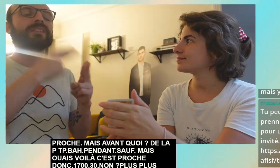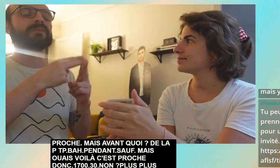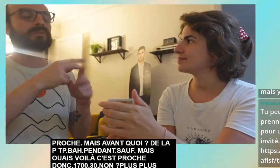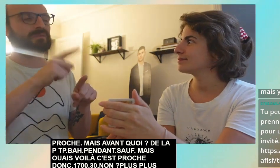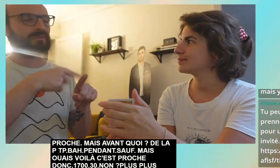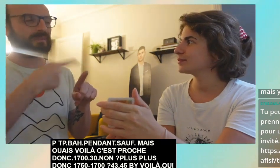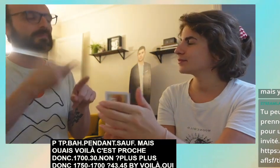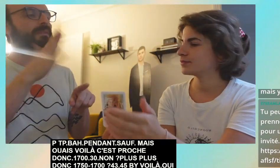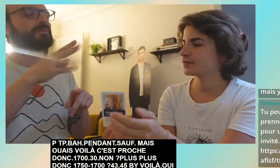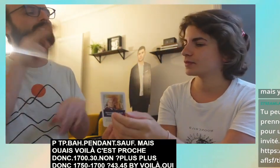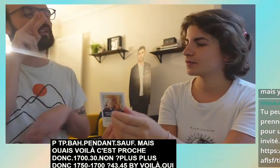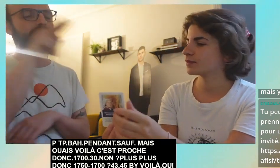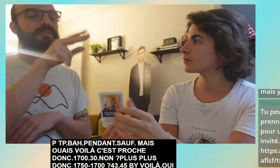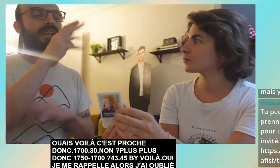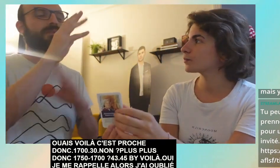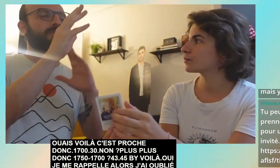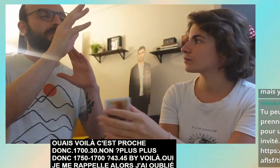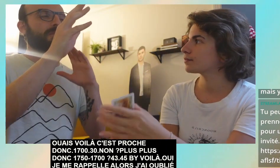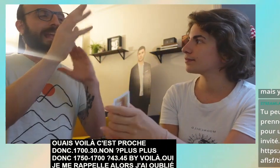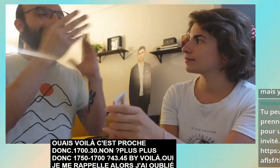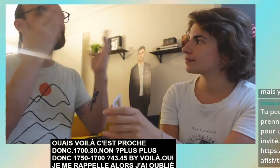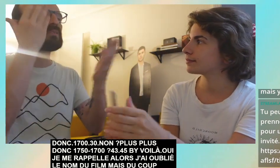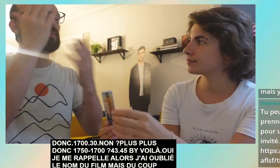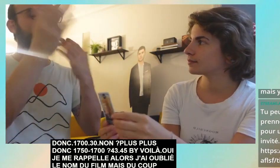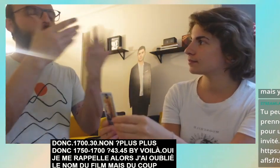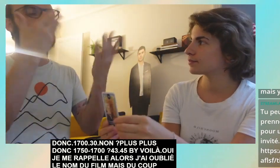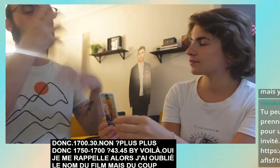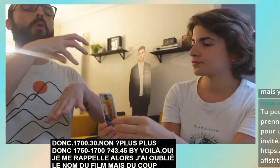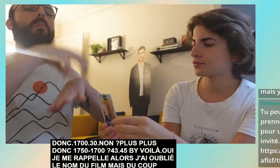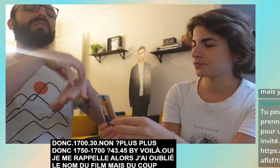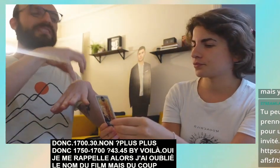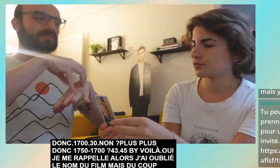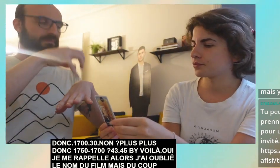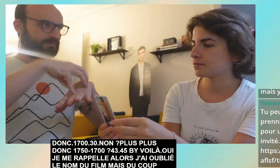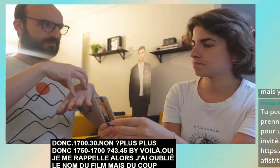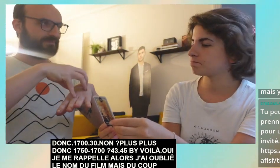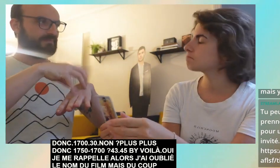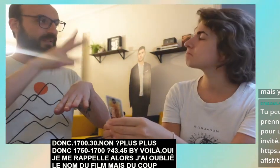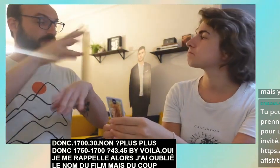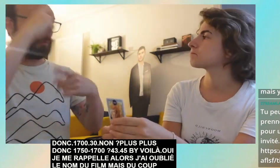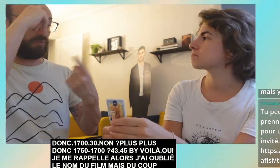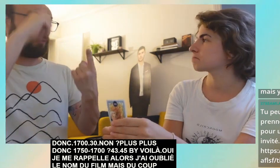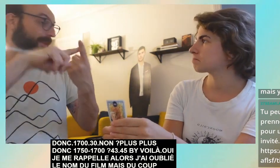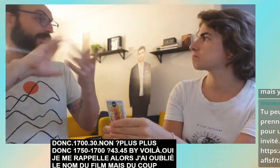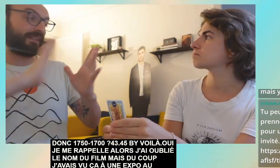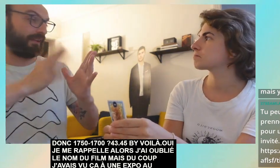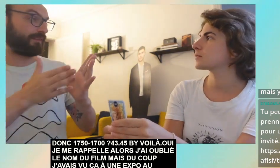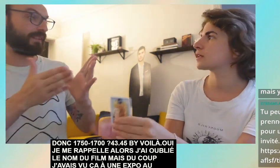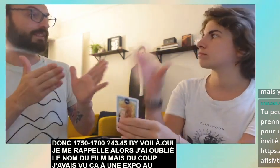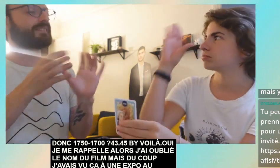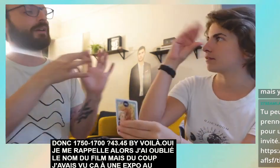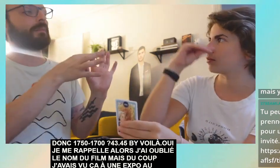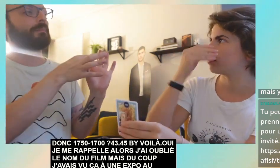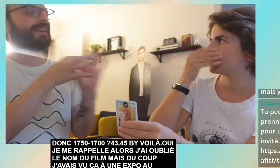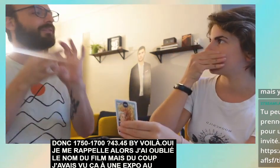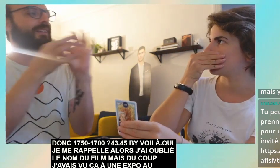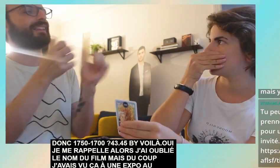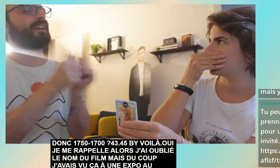le nom du film, mais du coup, j'avais vu ça à une expo au Panthéon. Où, du coup, le thème, c'était la langue des signes. C'était en partenariat